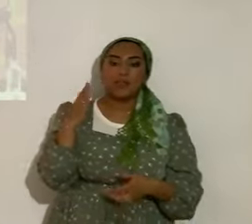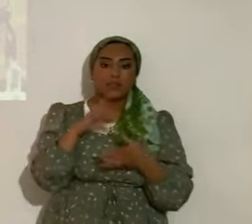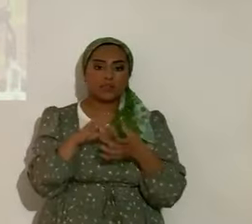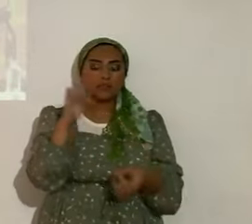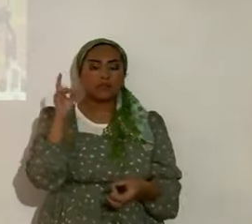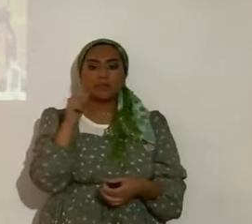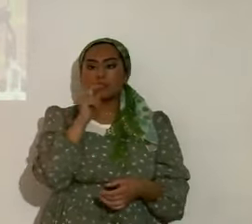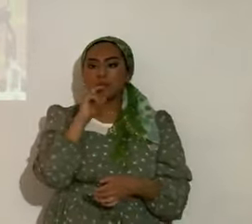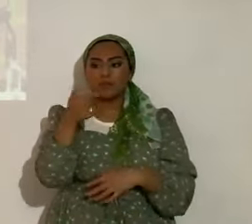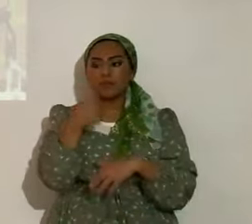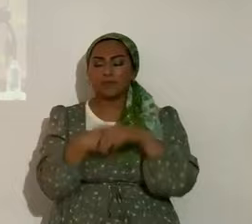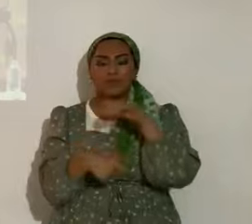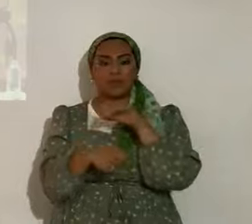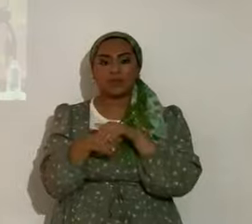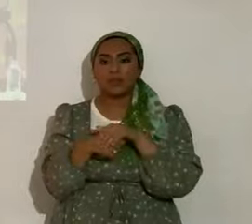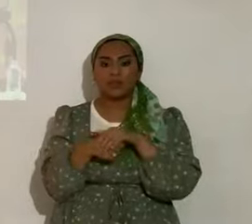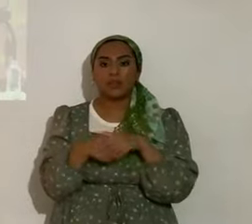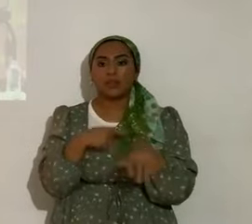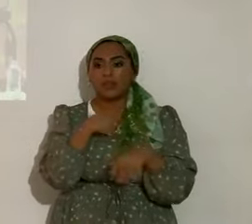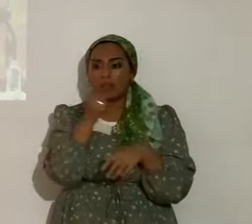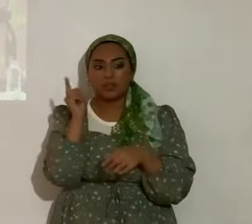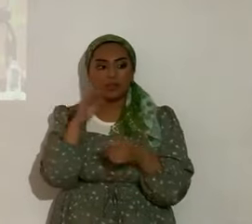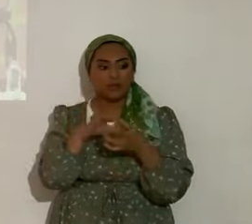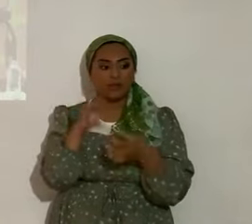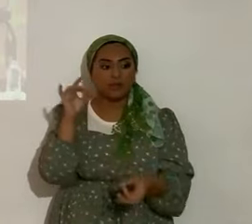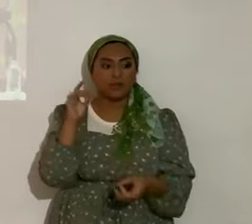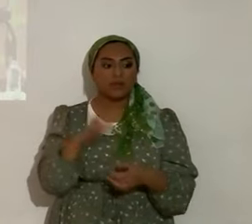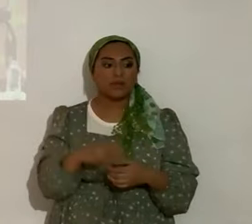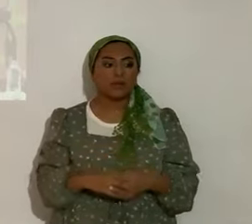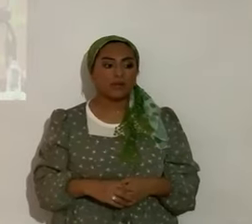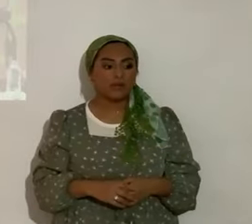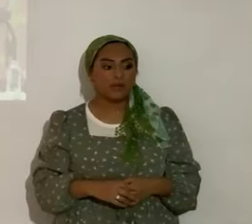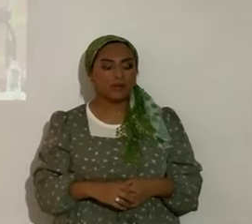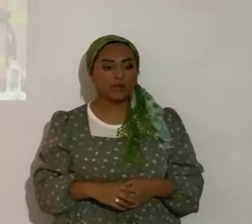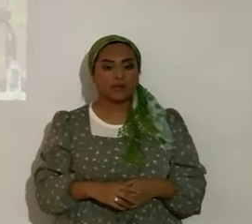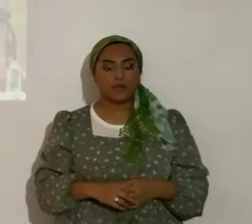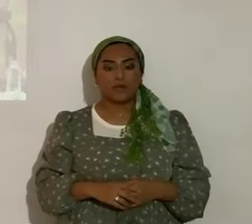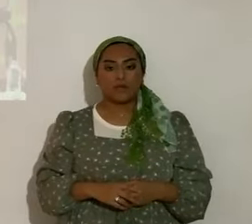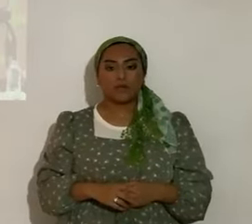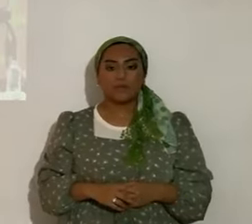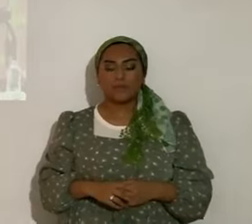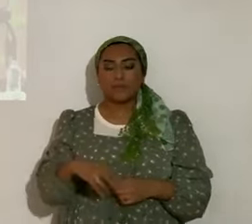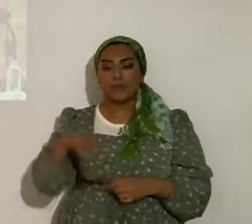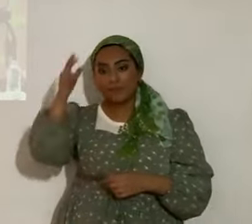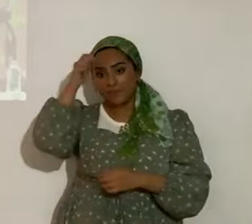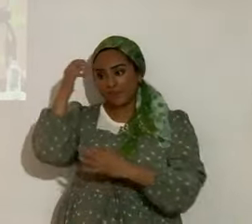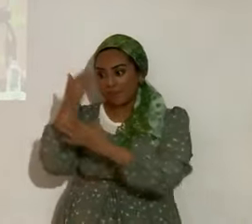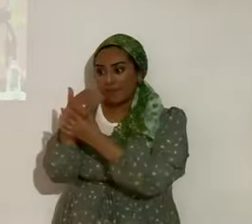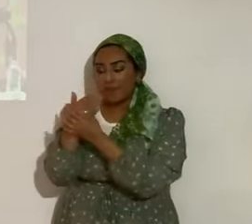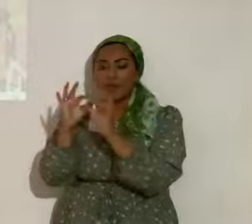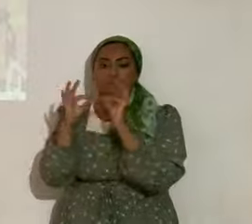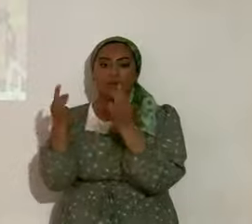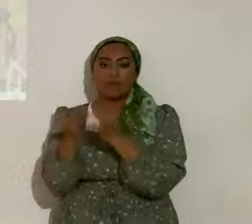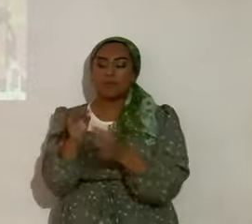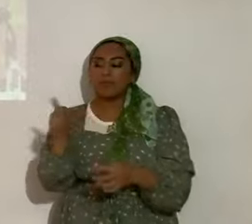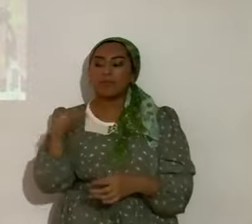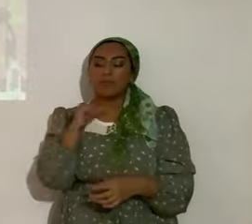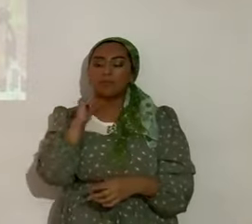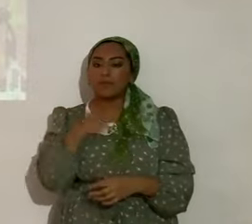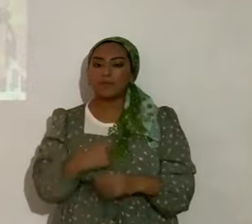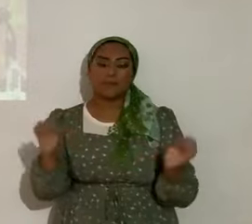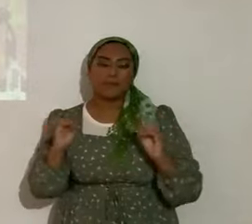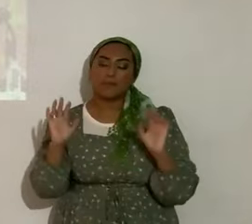no necesitan esconderse, son espíritus. Pero mira cómo estaba cacheteando el diablo a esta familia. Total, que no se arrepintieron. Pero